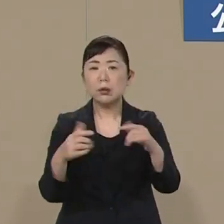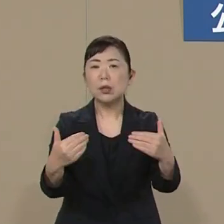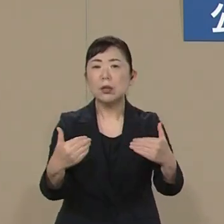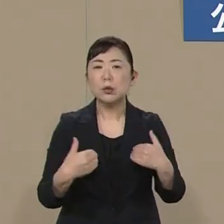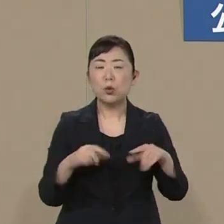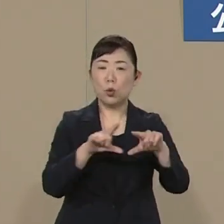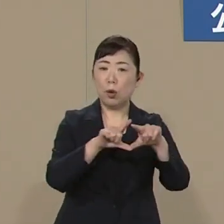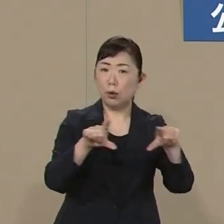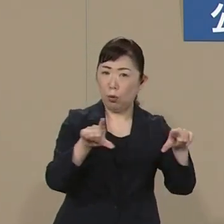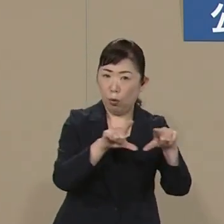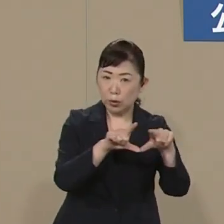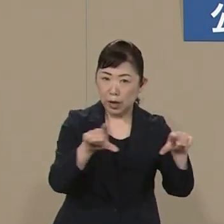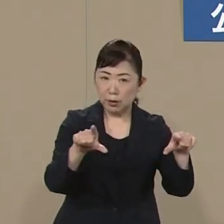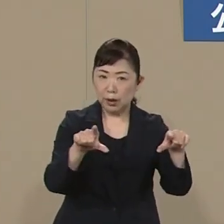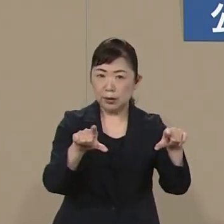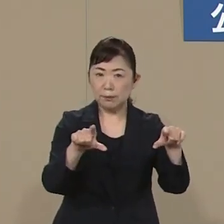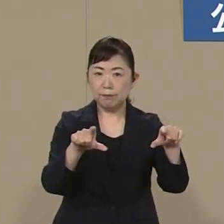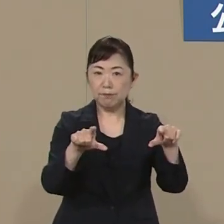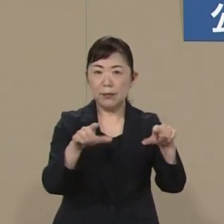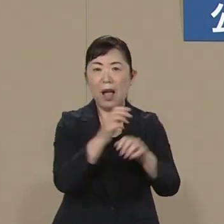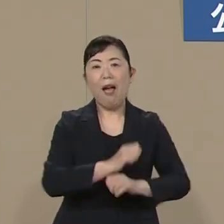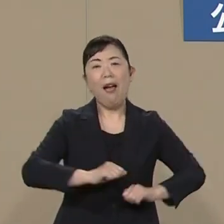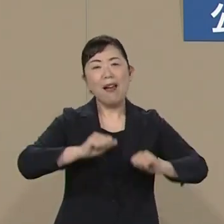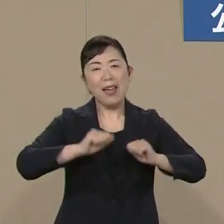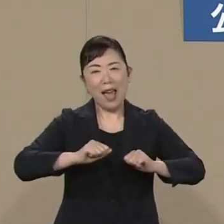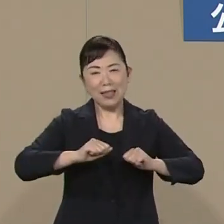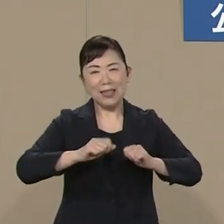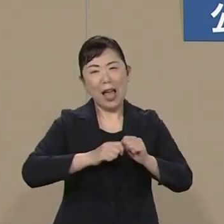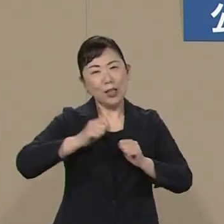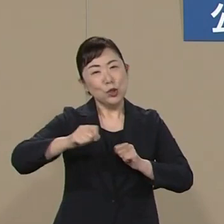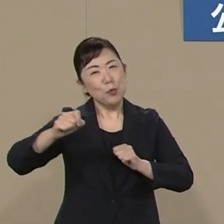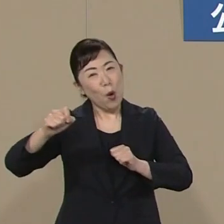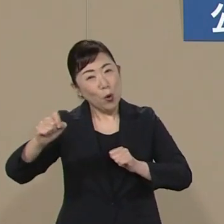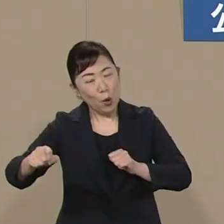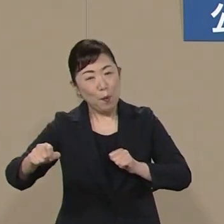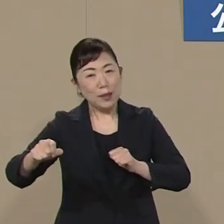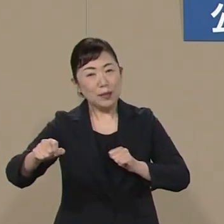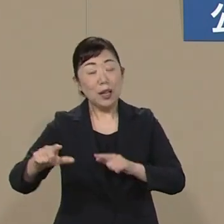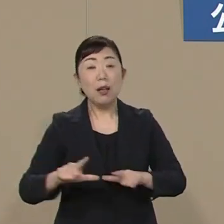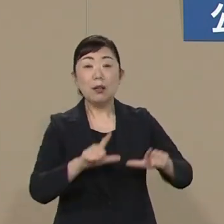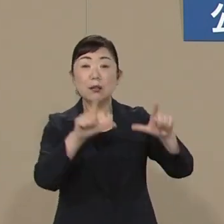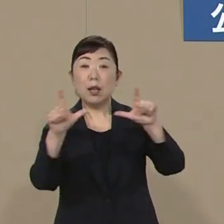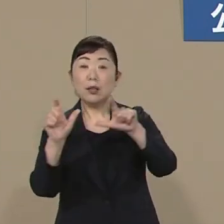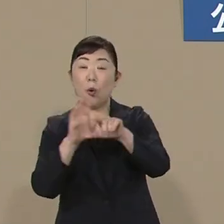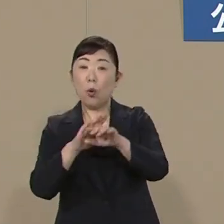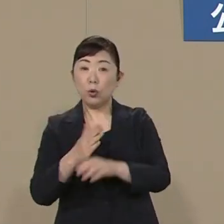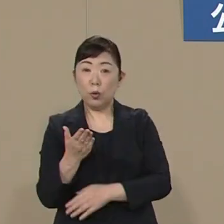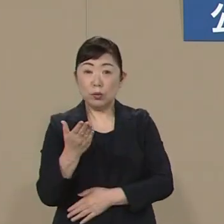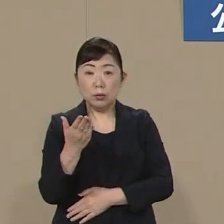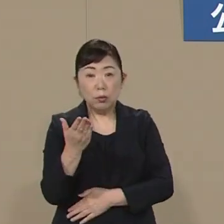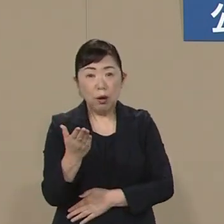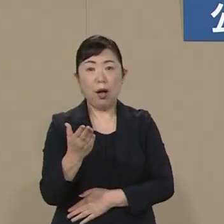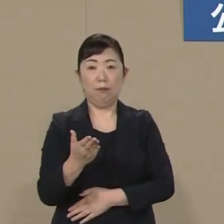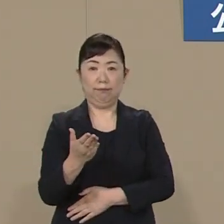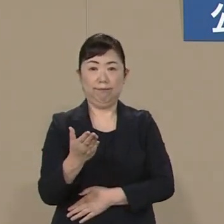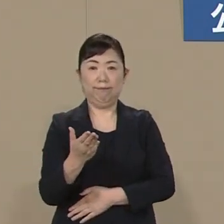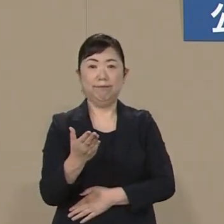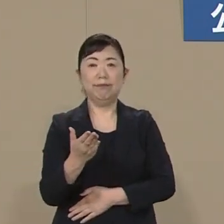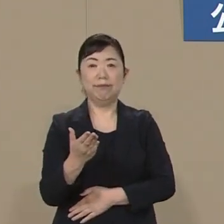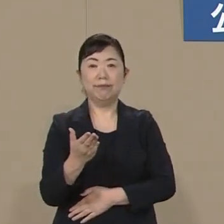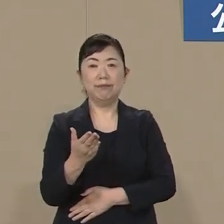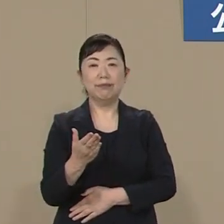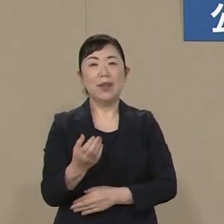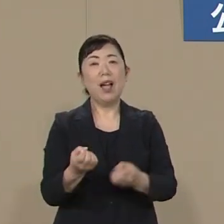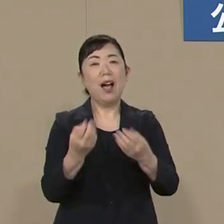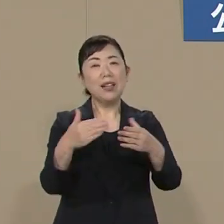あることは変わりません健康寿命をどう伸ばしライフスタイルをどうするか